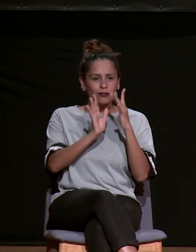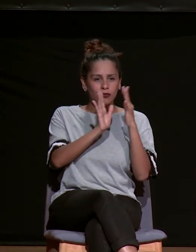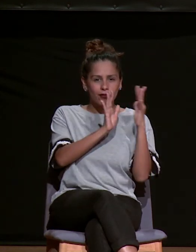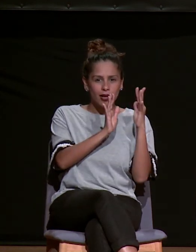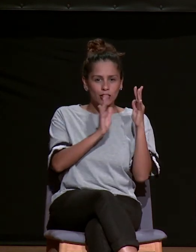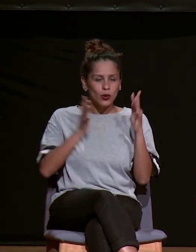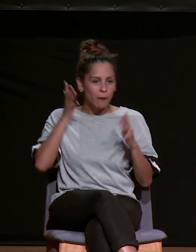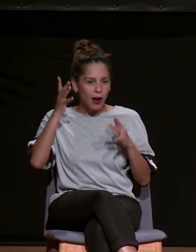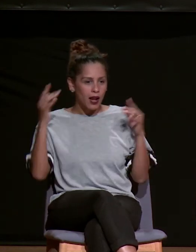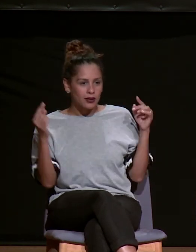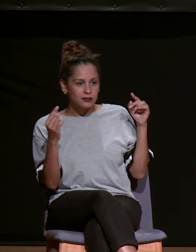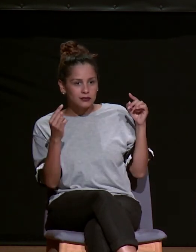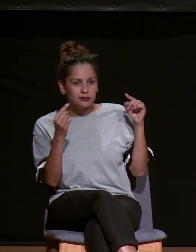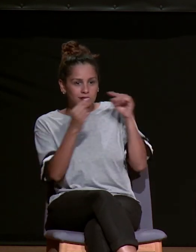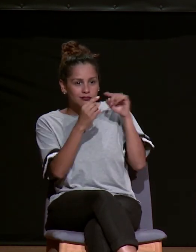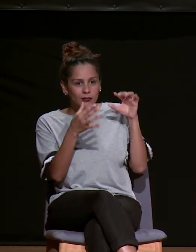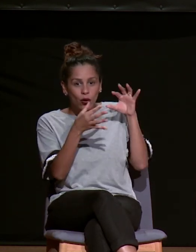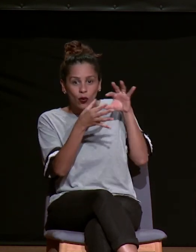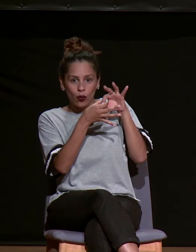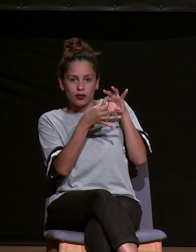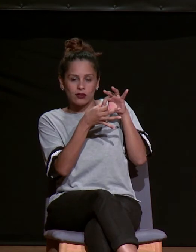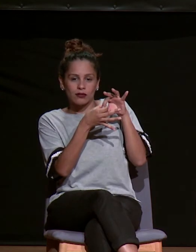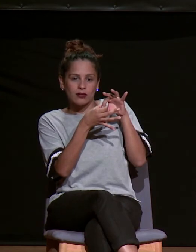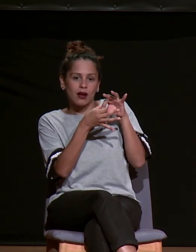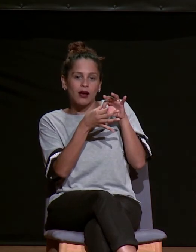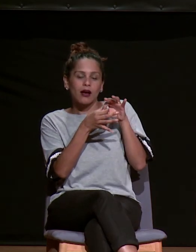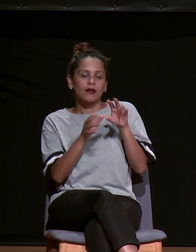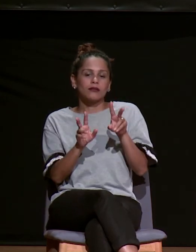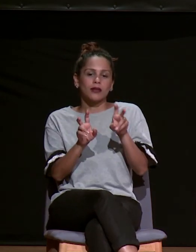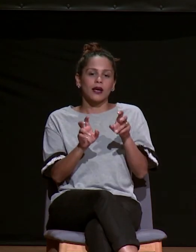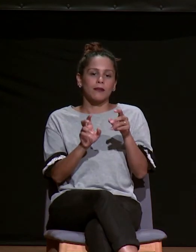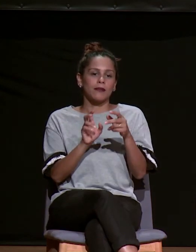essa discussão da arte afro-brasileira.